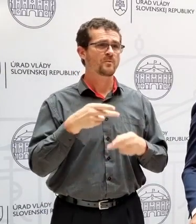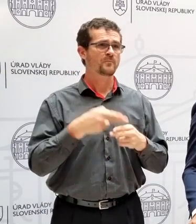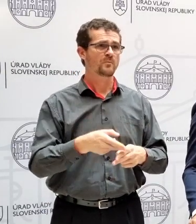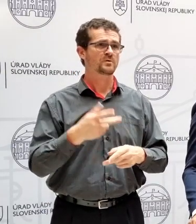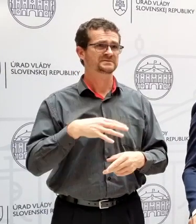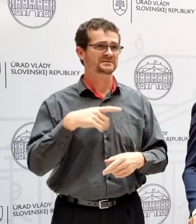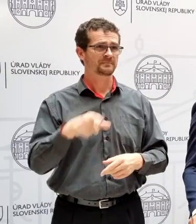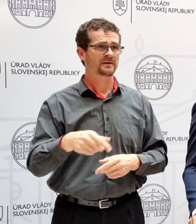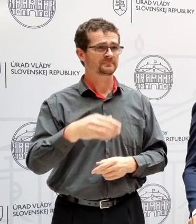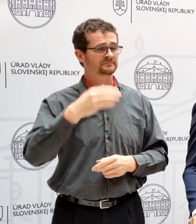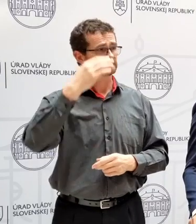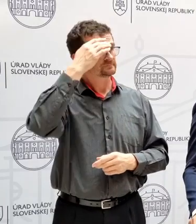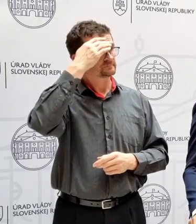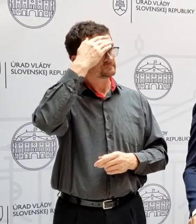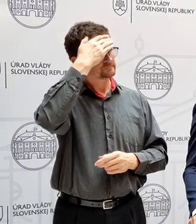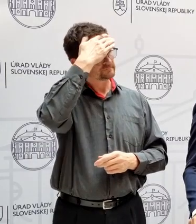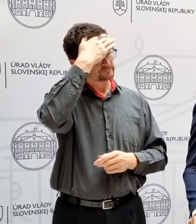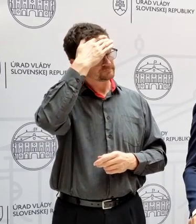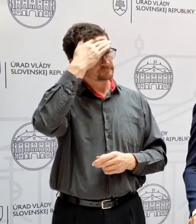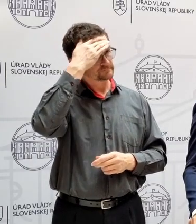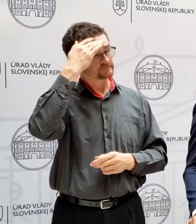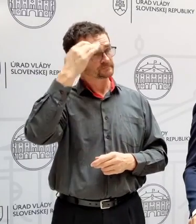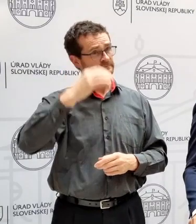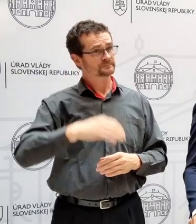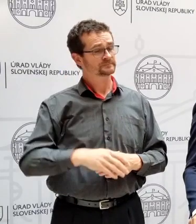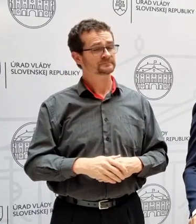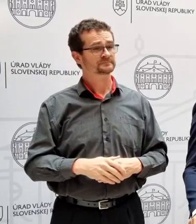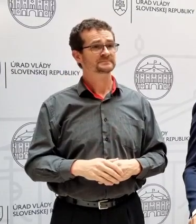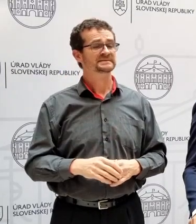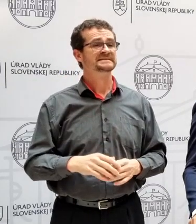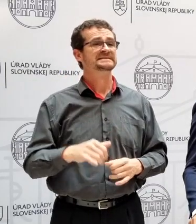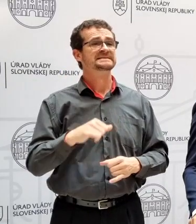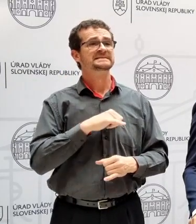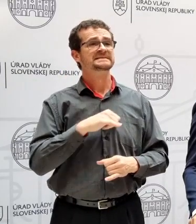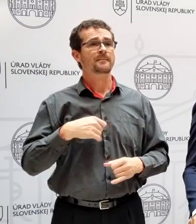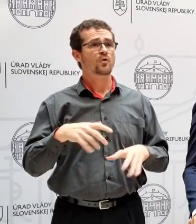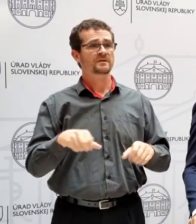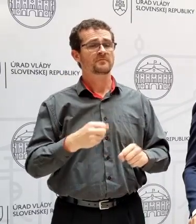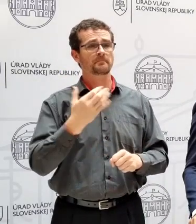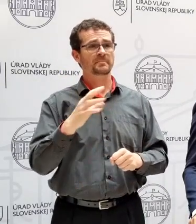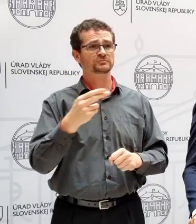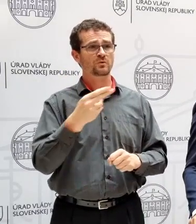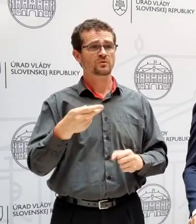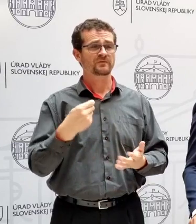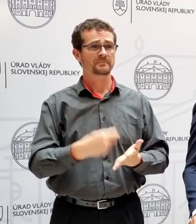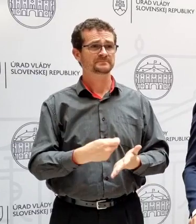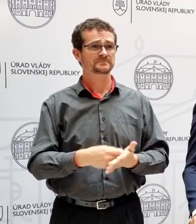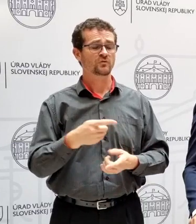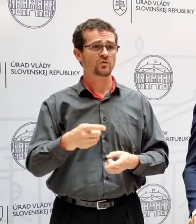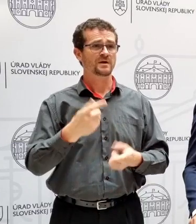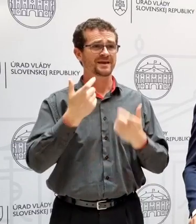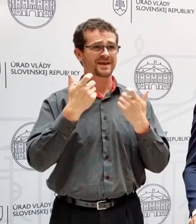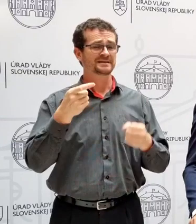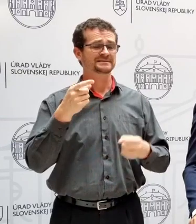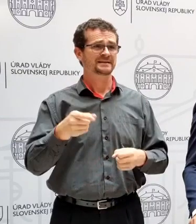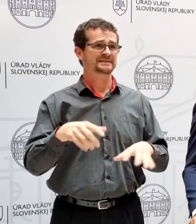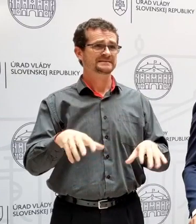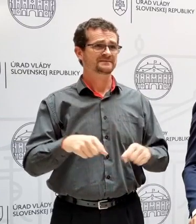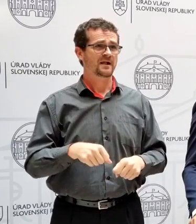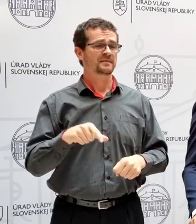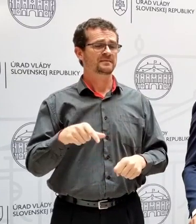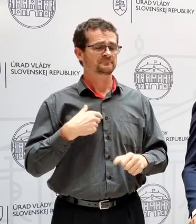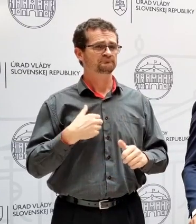pomôcť chceme. No, samo si ale neschválili 500-eurový príspevok. Áno, samozrejme, že ten je schválený